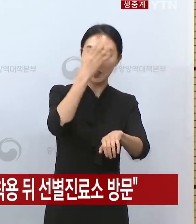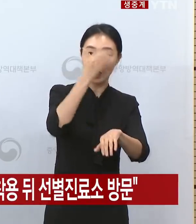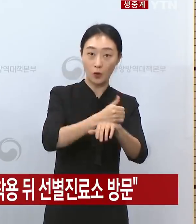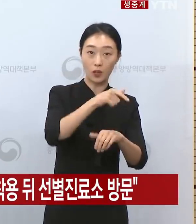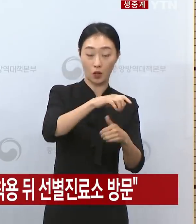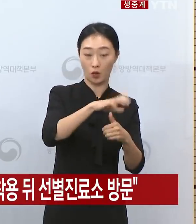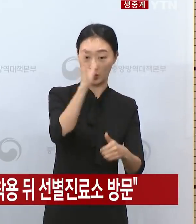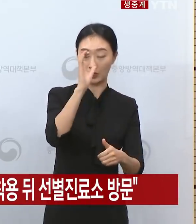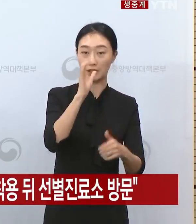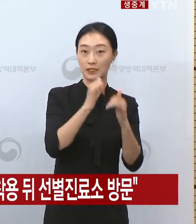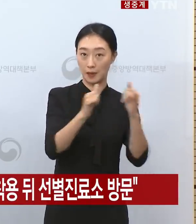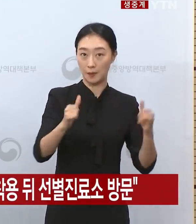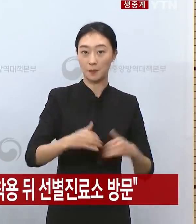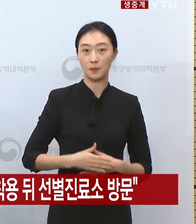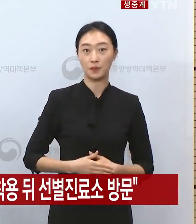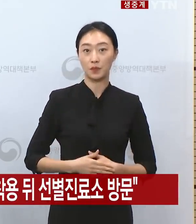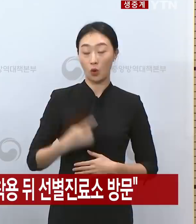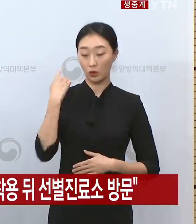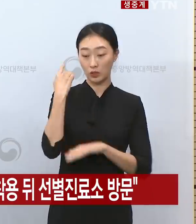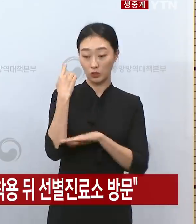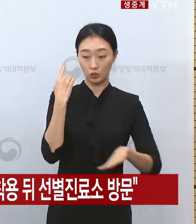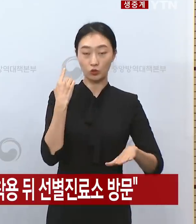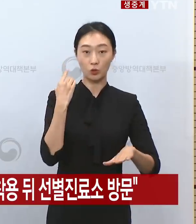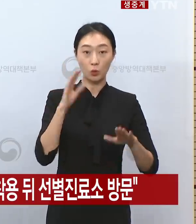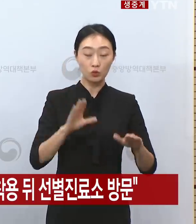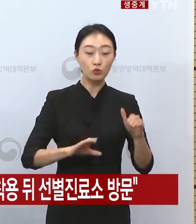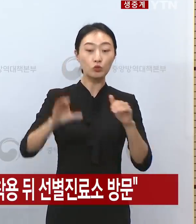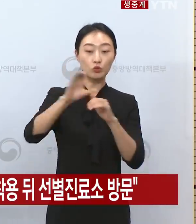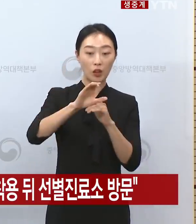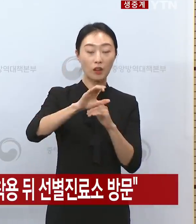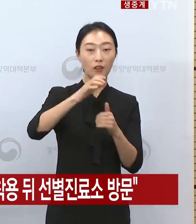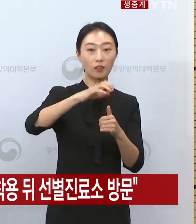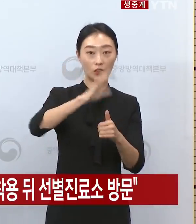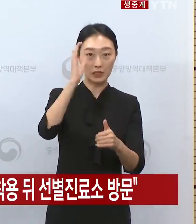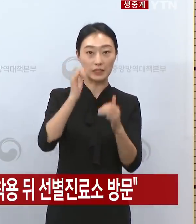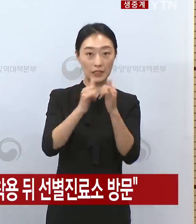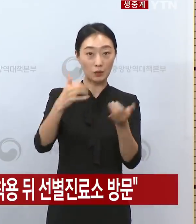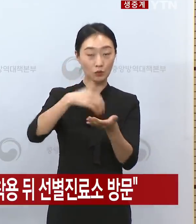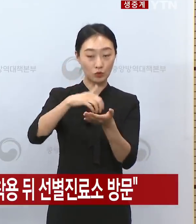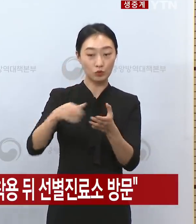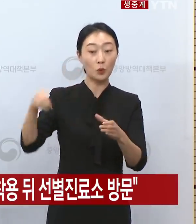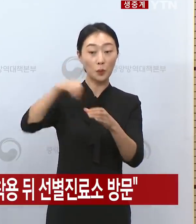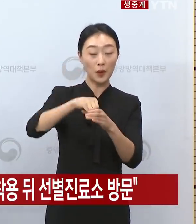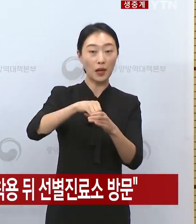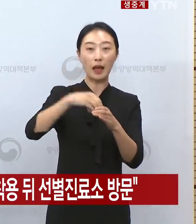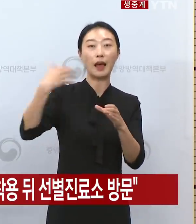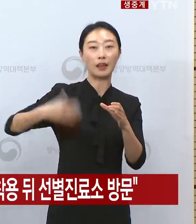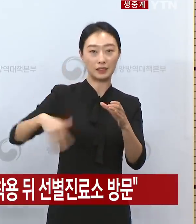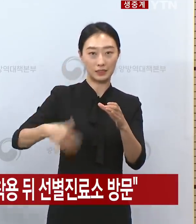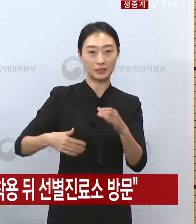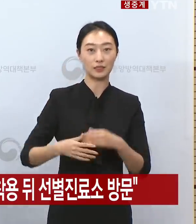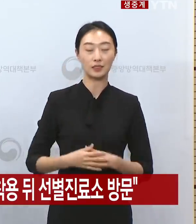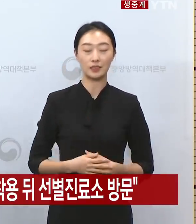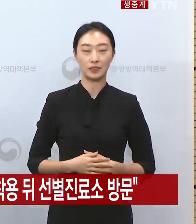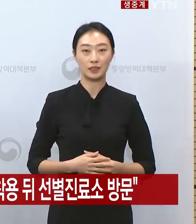어제 기준입니다. 오늘 추가로 격리 해제자가 더 늘었는데 이 통계는 반영되지는